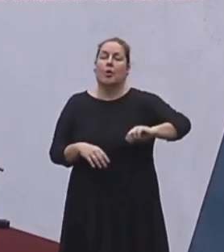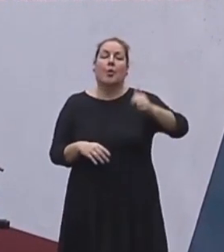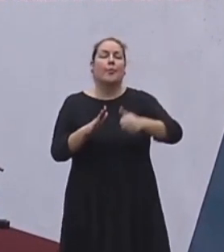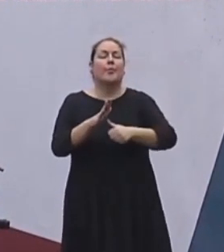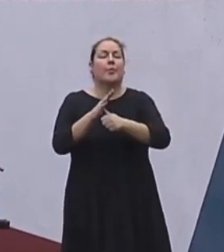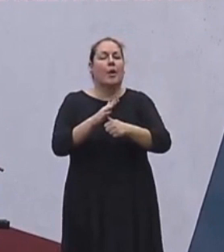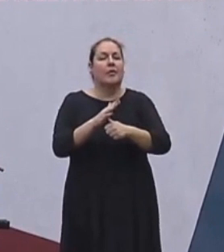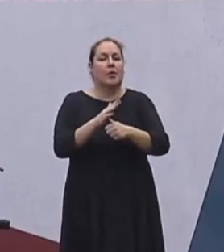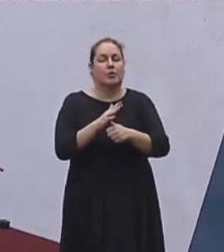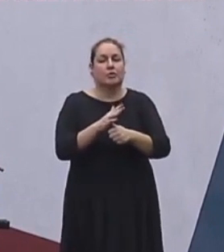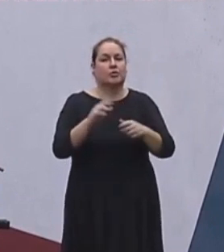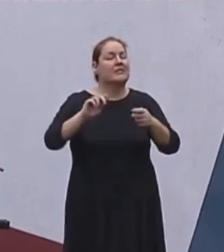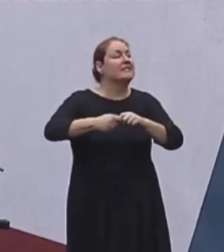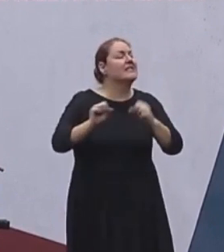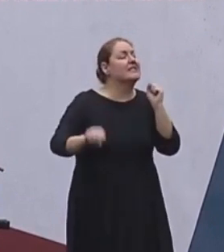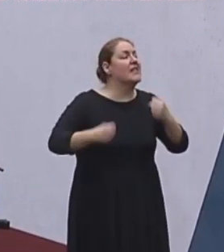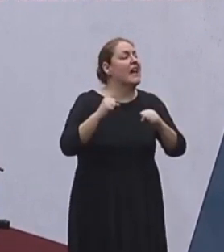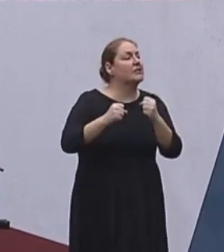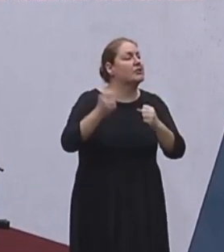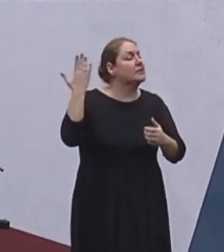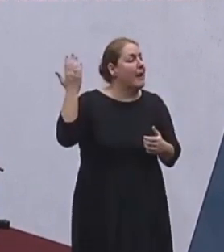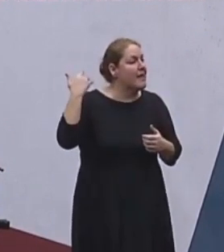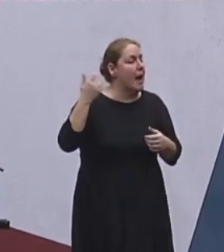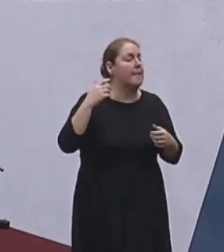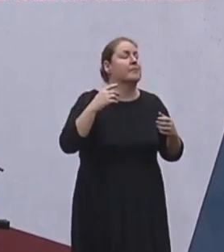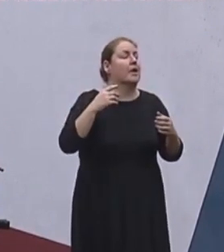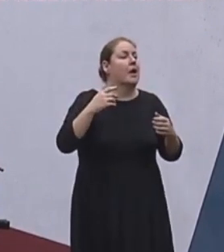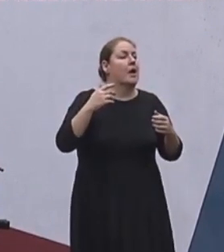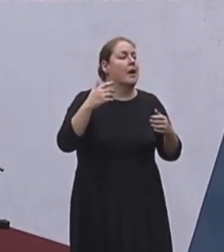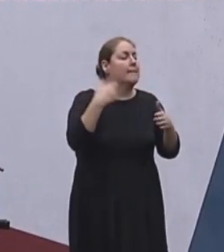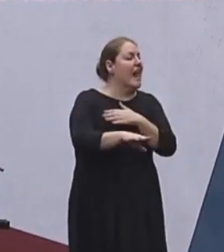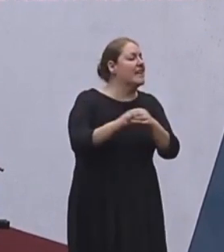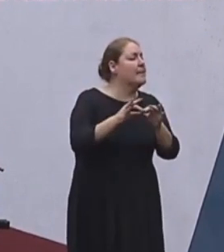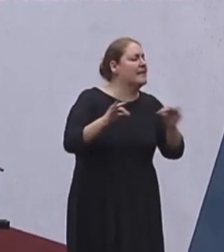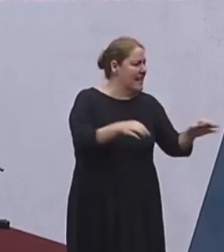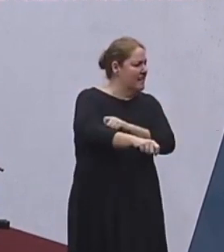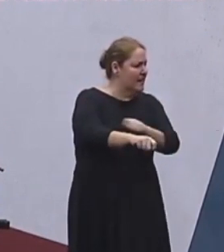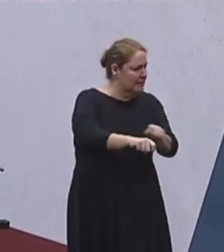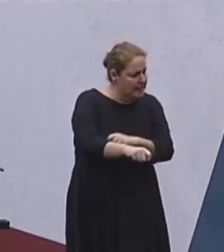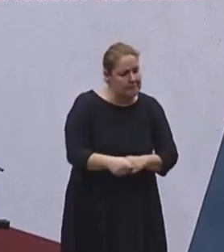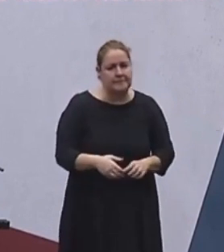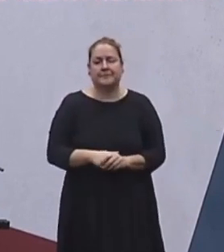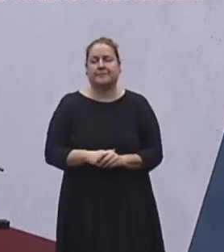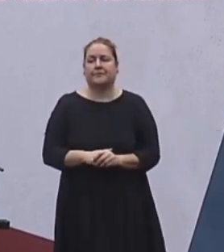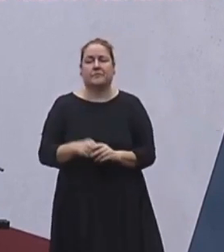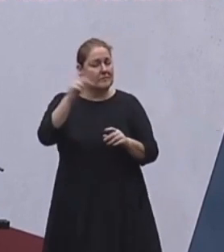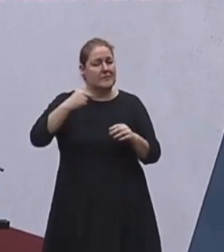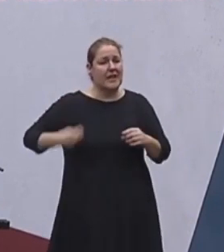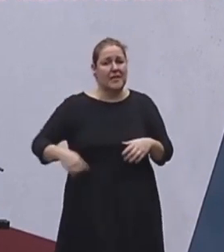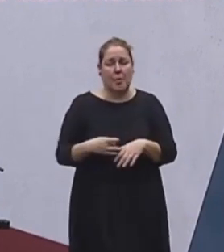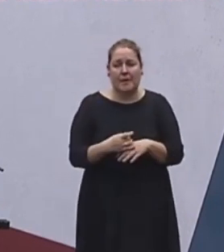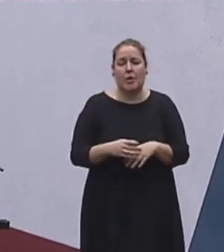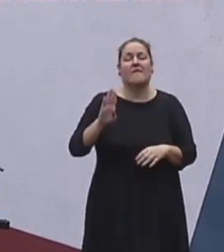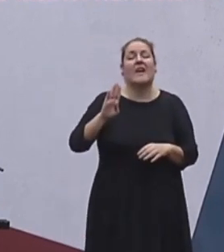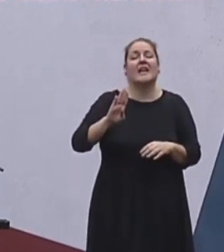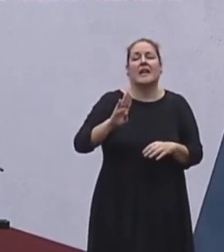πρώην εργαζόμενος και συνδικαλιστής της Πειραϊκής Πατραϊκής, πρόεδρος της Διοικούσας Επιτροπής των Ποδοσφαιρικών Γηπέδων του Δήμου Πατρέων.